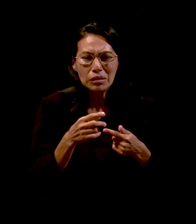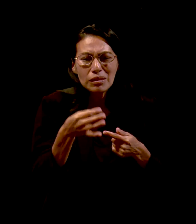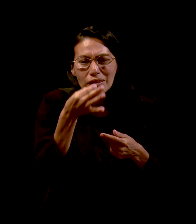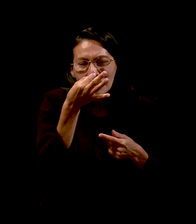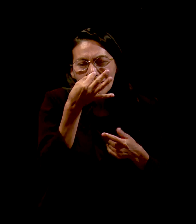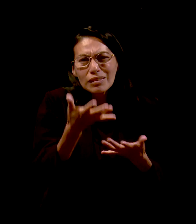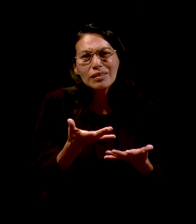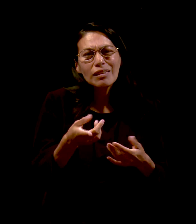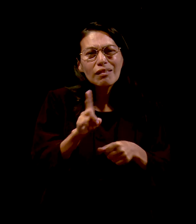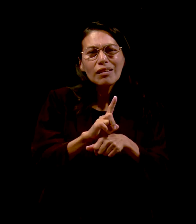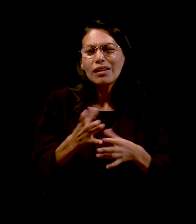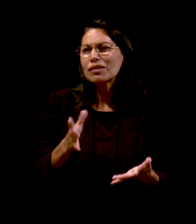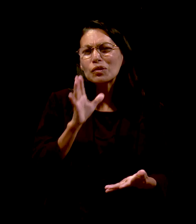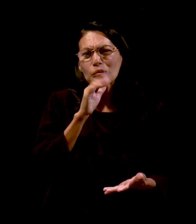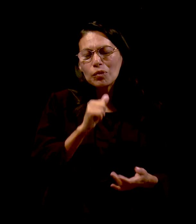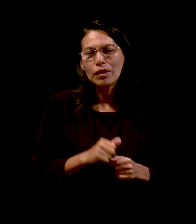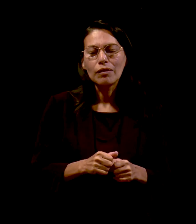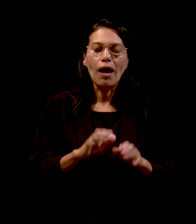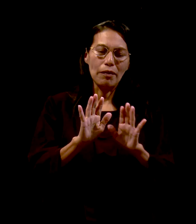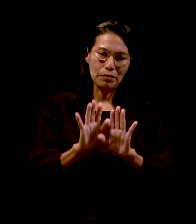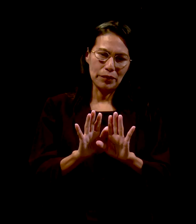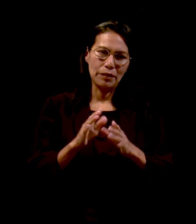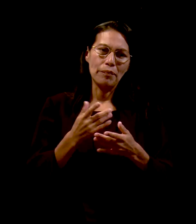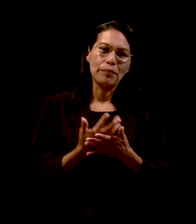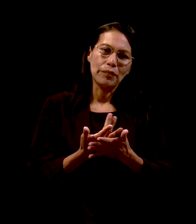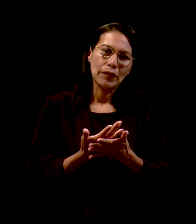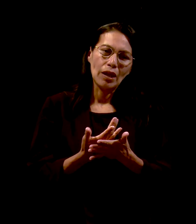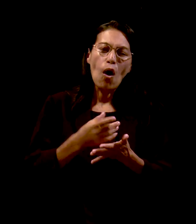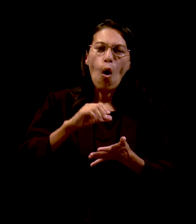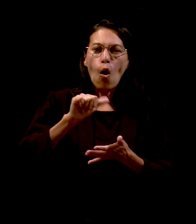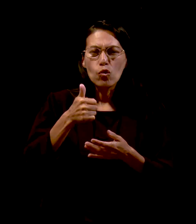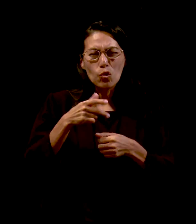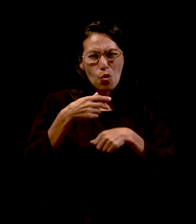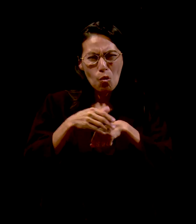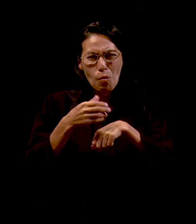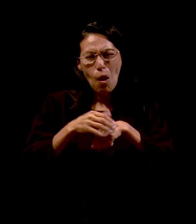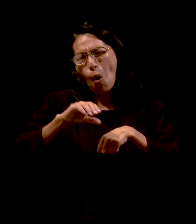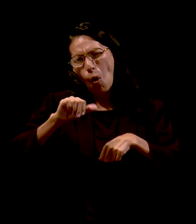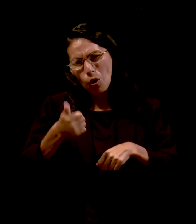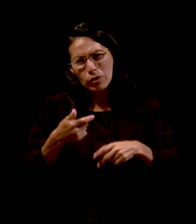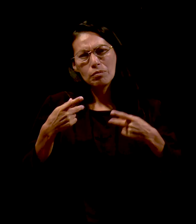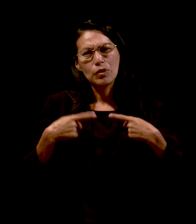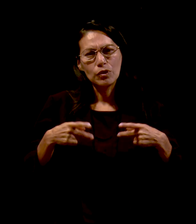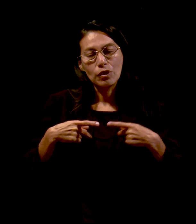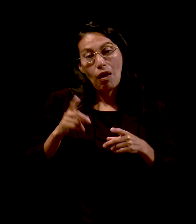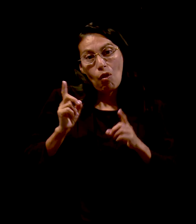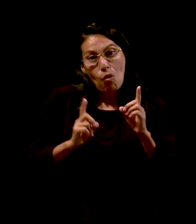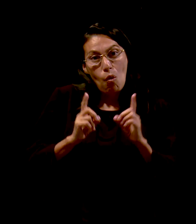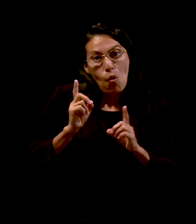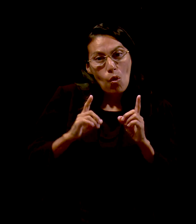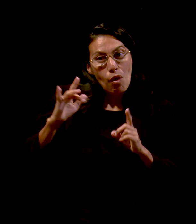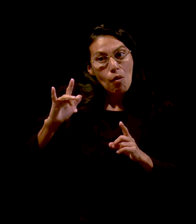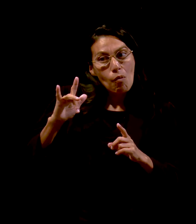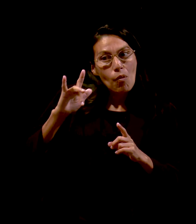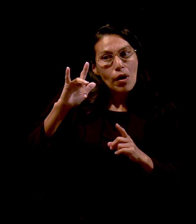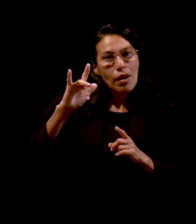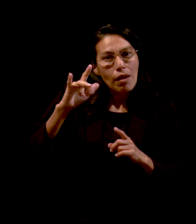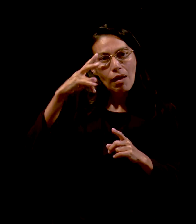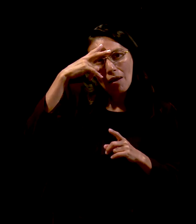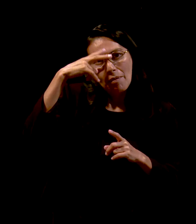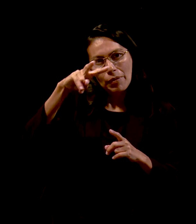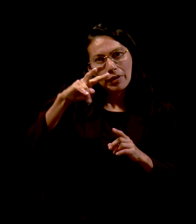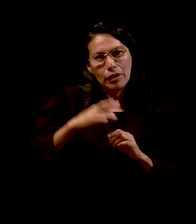que probablemente haya algún vuelo que pueda ir a mexico y quizás no sabemos pero quizás encuentres un